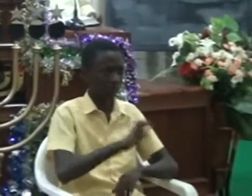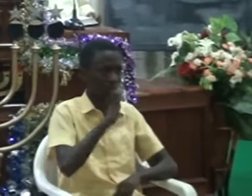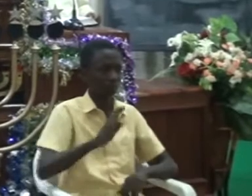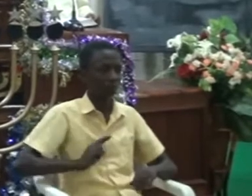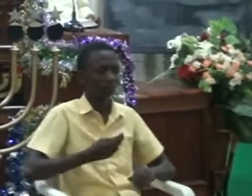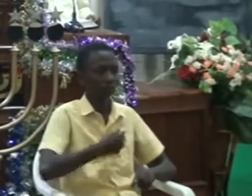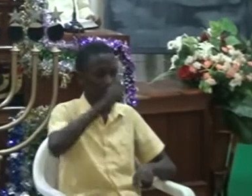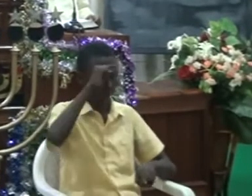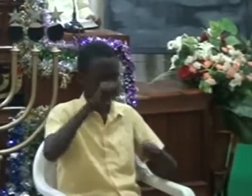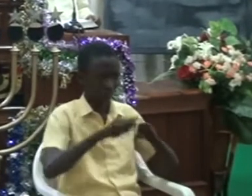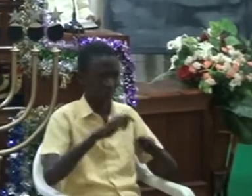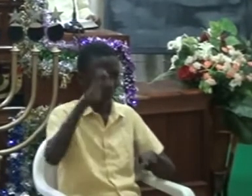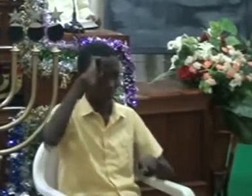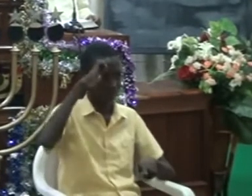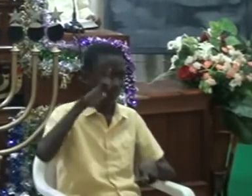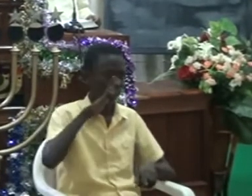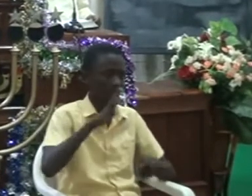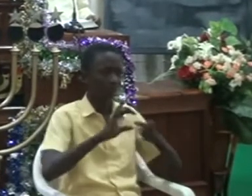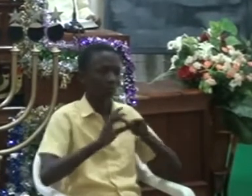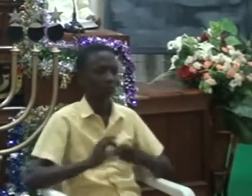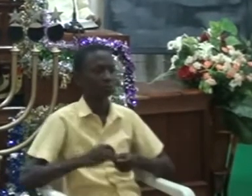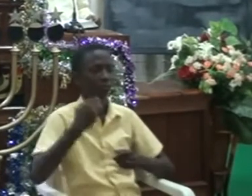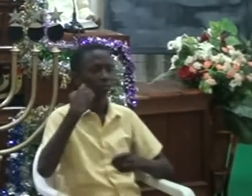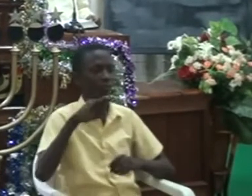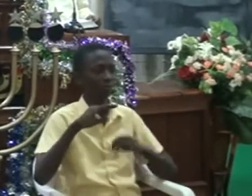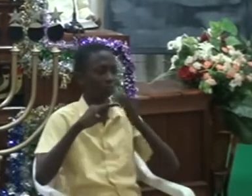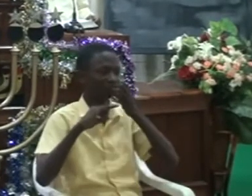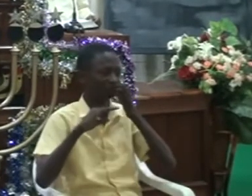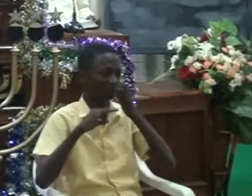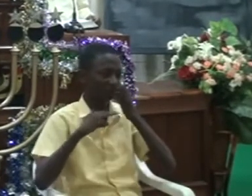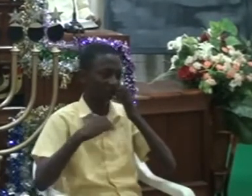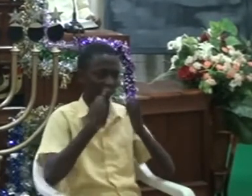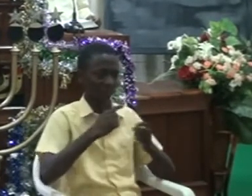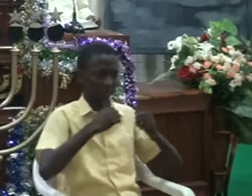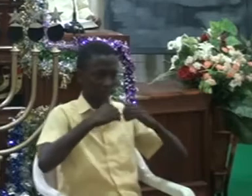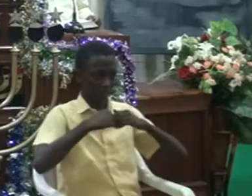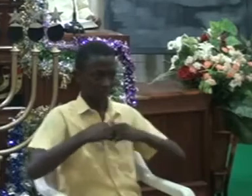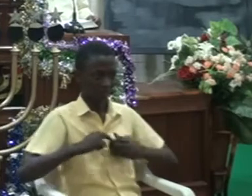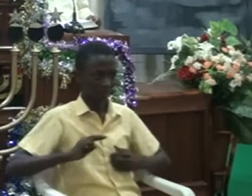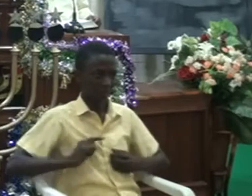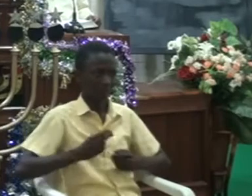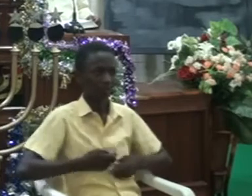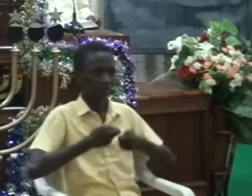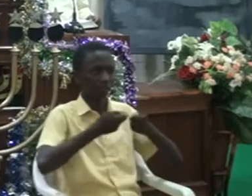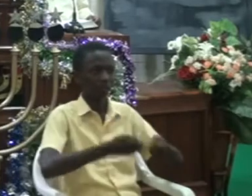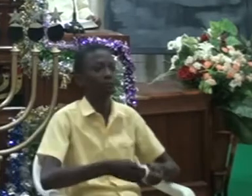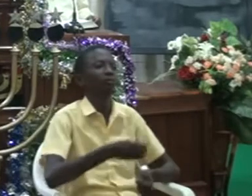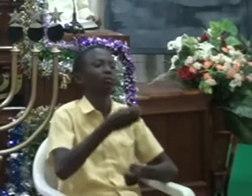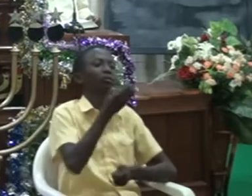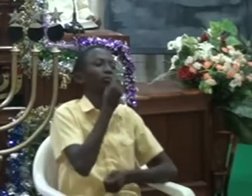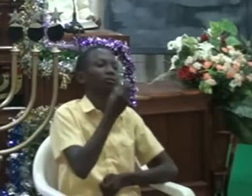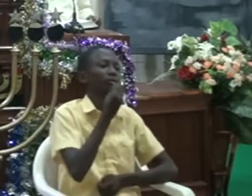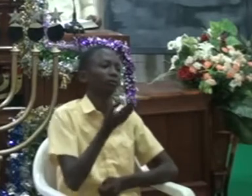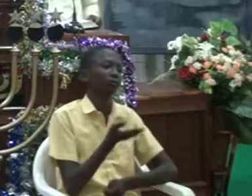ndugu yetu Elisee wa France, de France. Jo ata tupakulia chakula ya